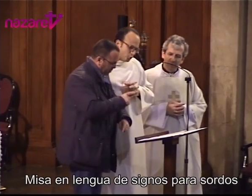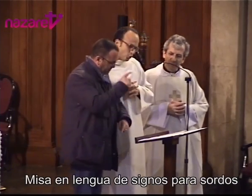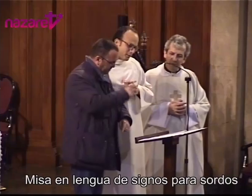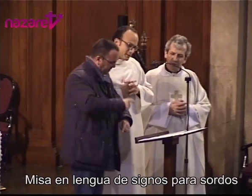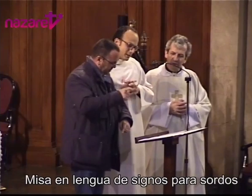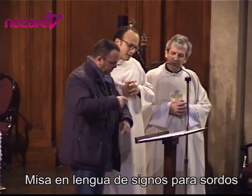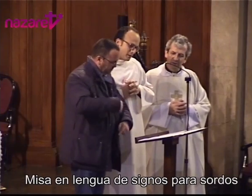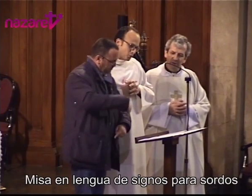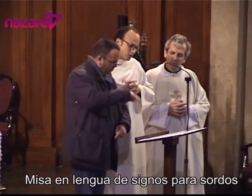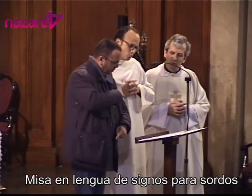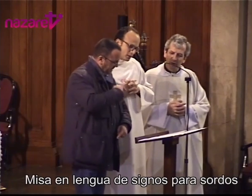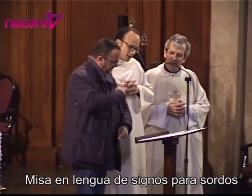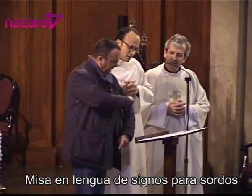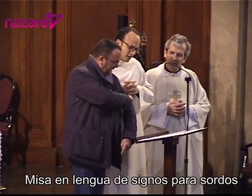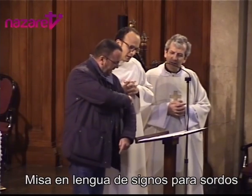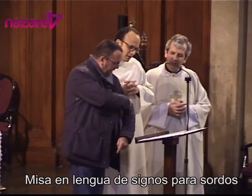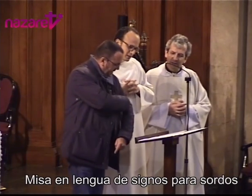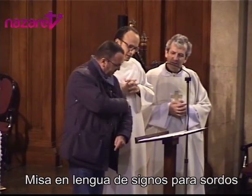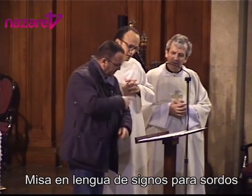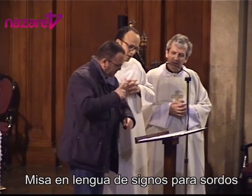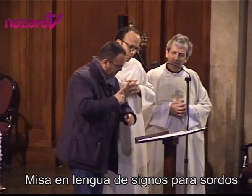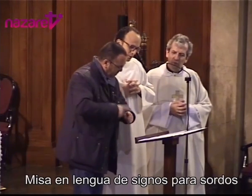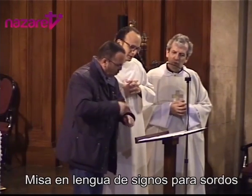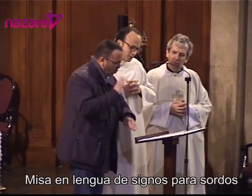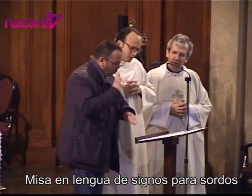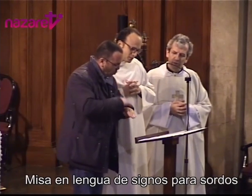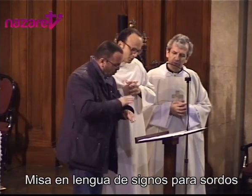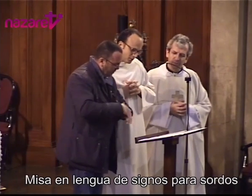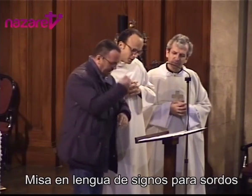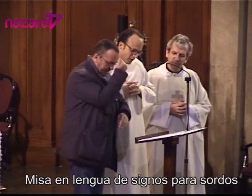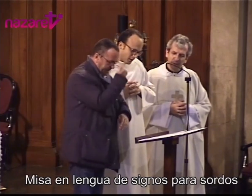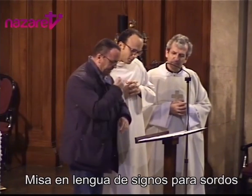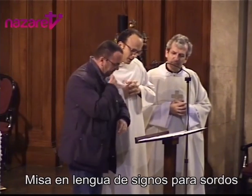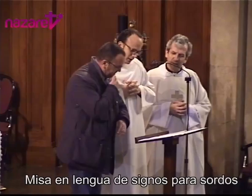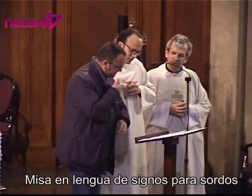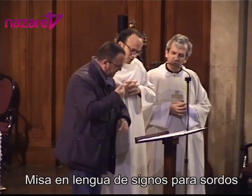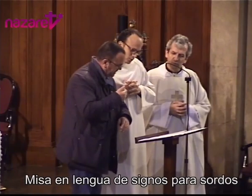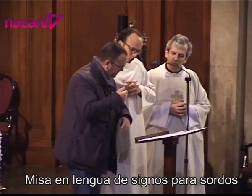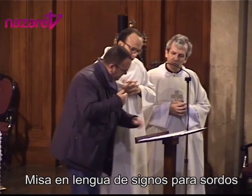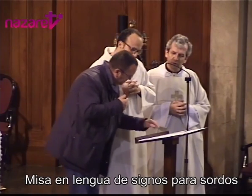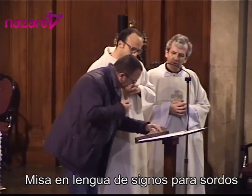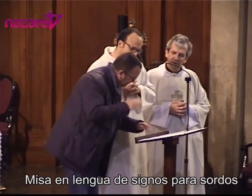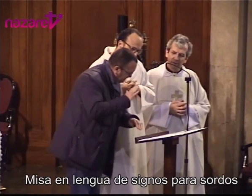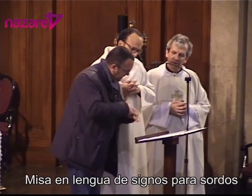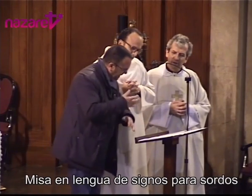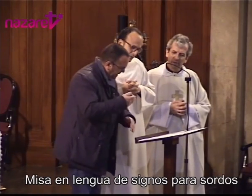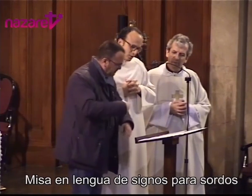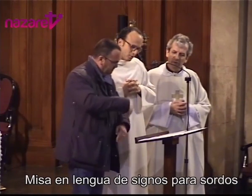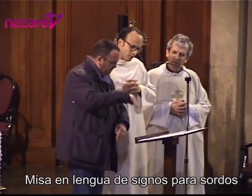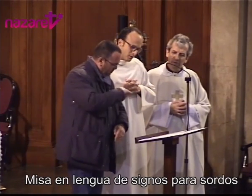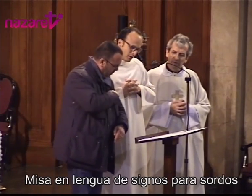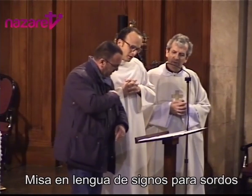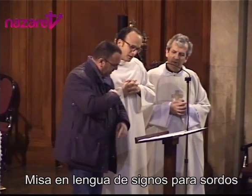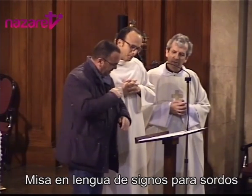escúchanos. Por todas las personas muertas y heridas por el terrorismo, para que los muertos reciban el